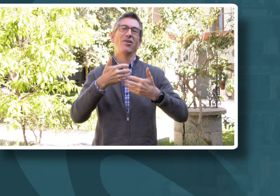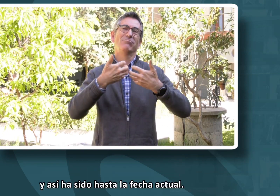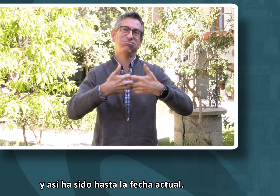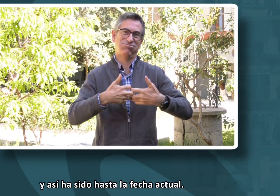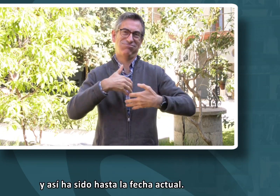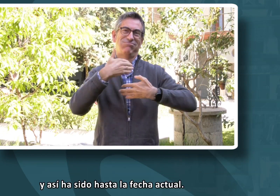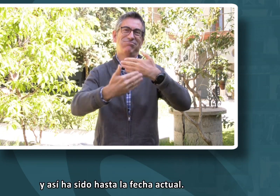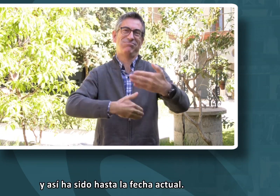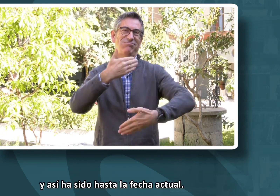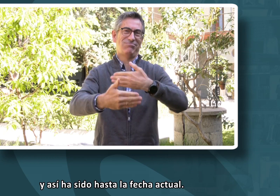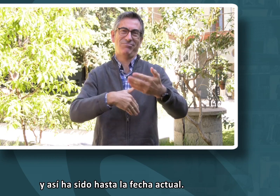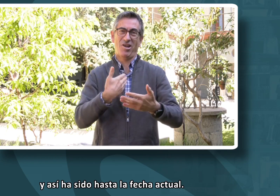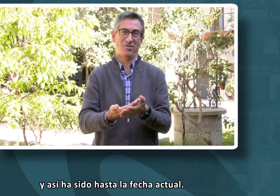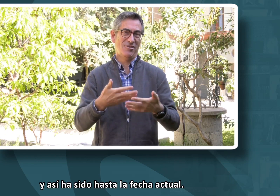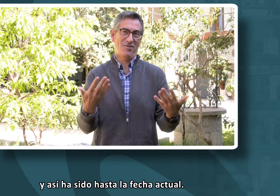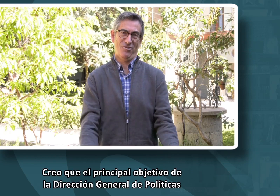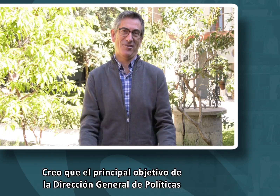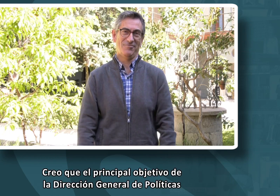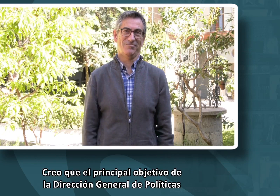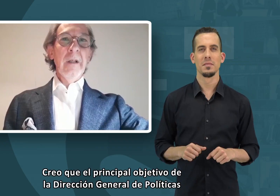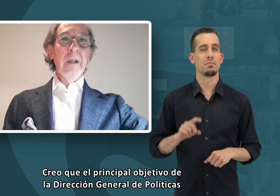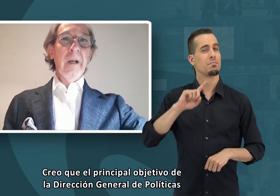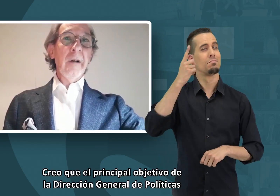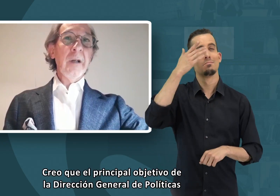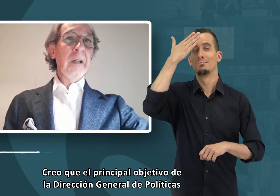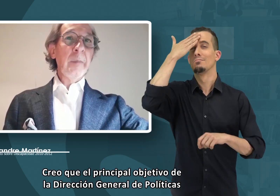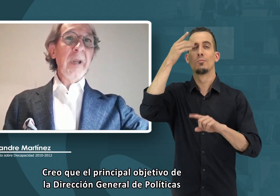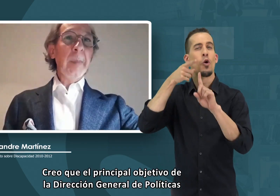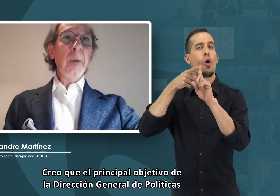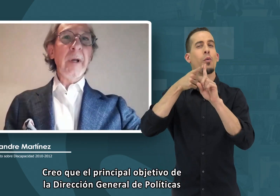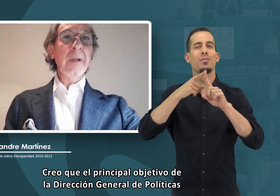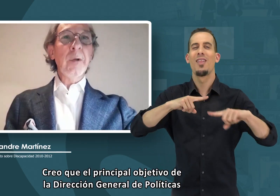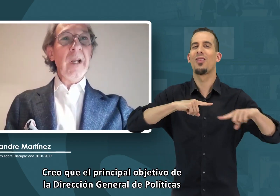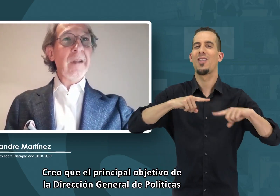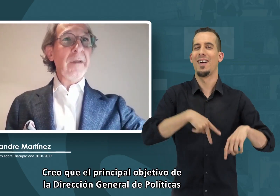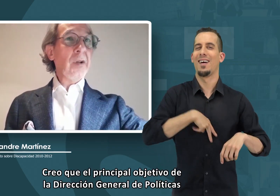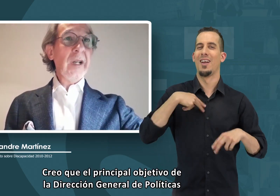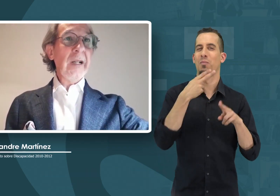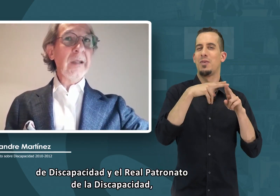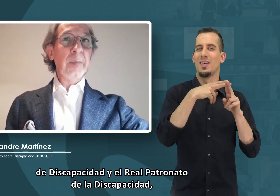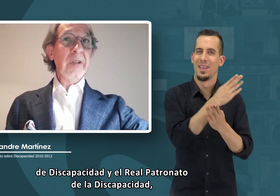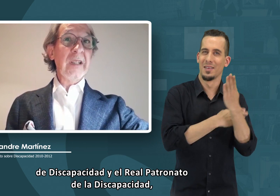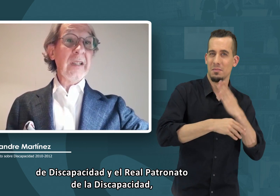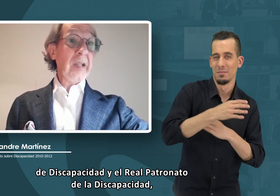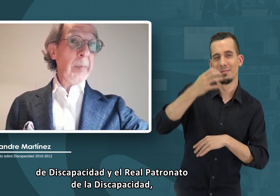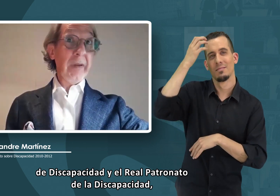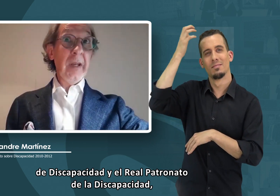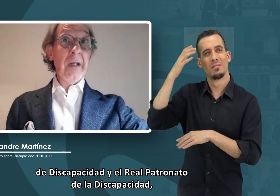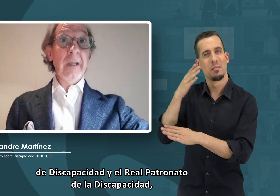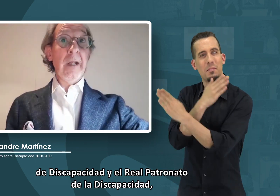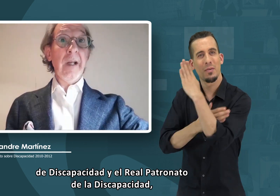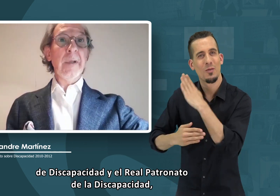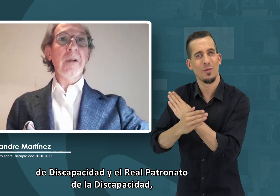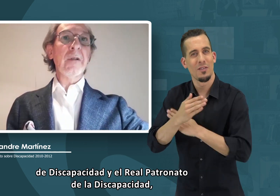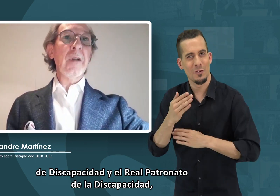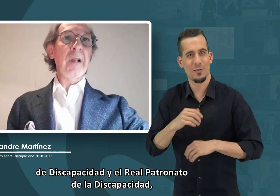gestión del CNELSE, y así ha sido hasta la fecha actual. Creo que el principal objetivo de la Dirección General de Políticas de Discapacidad